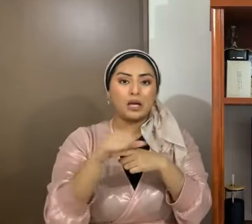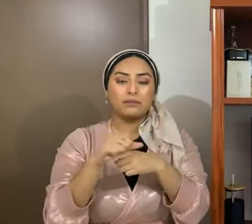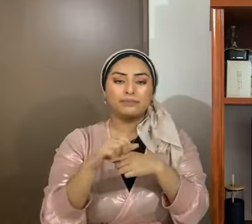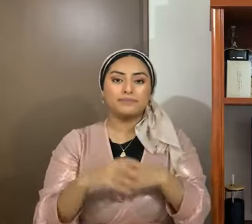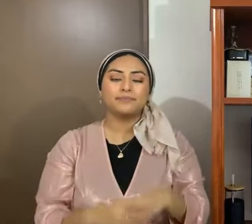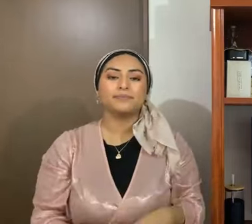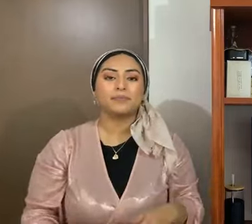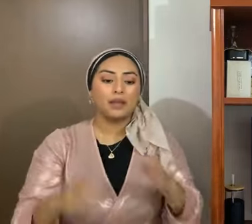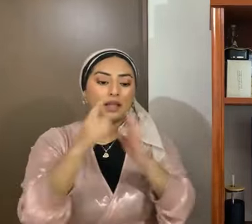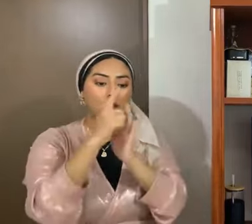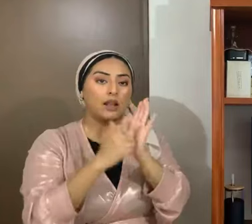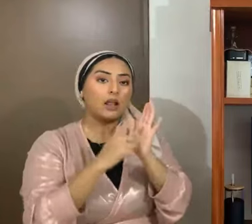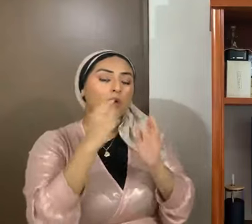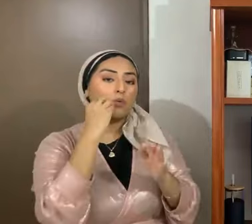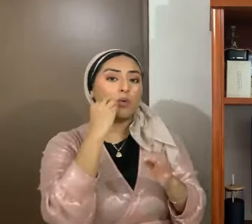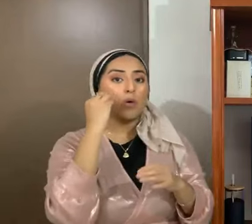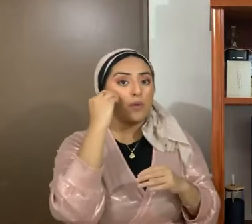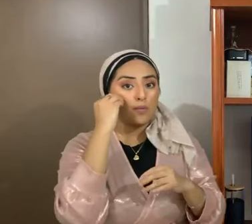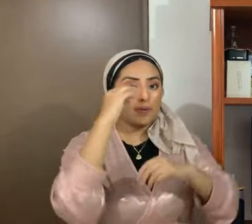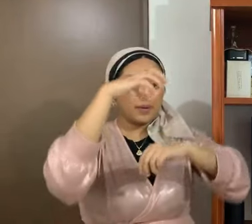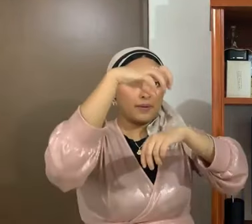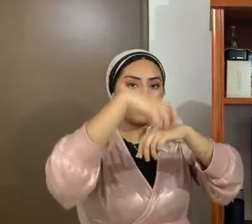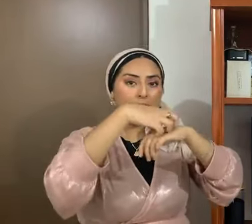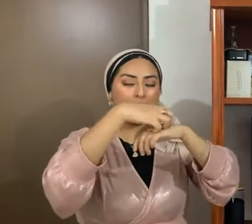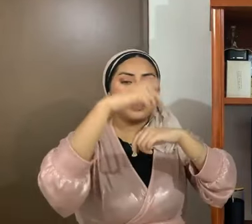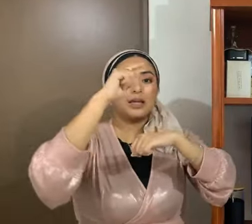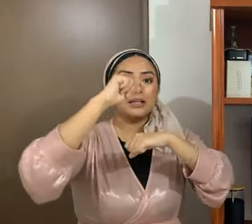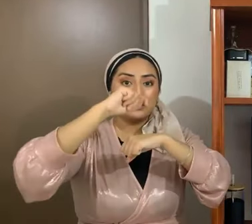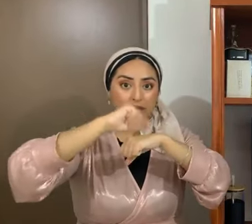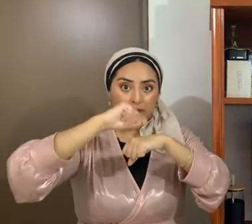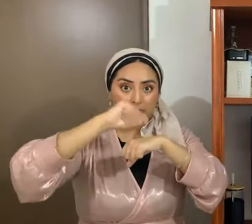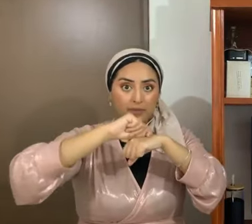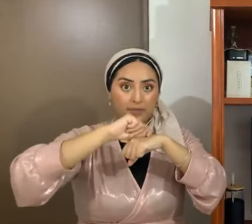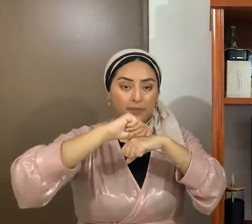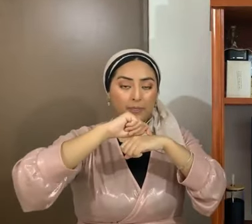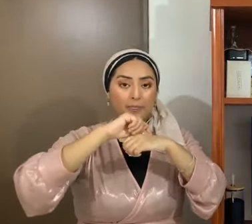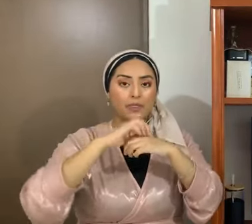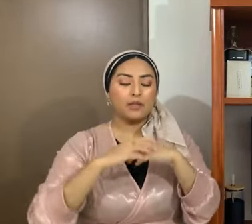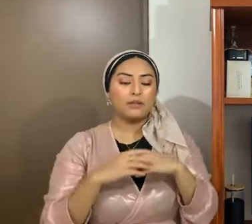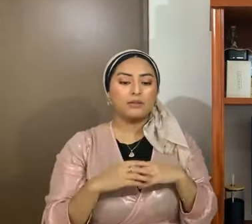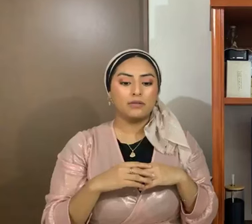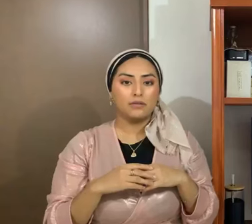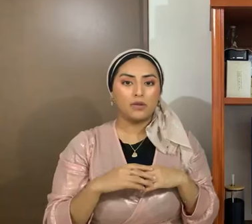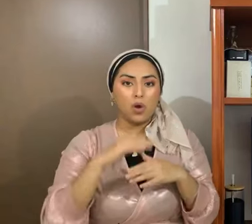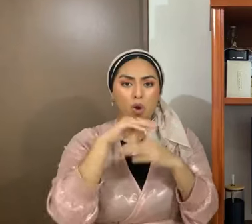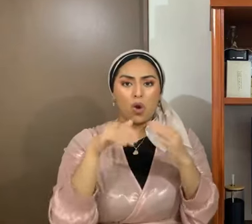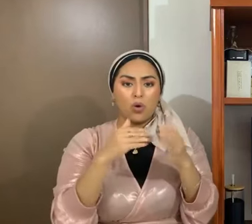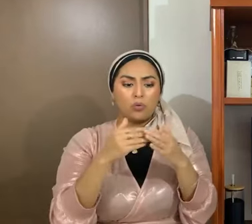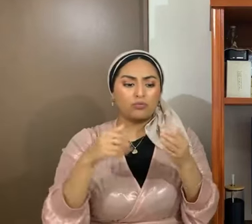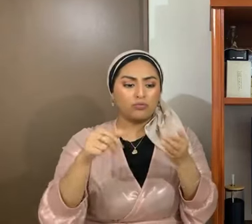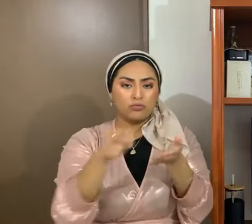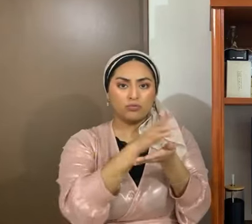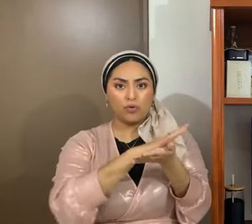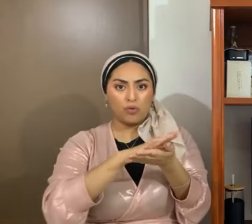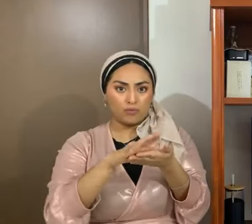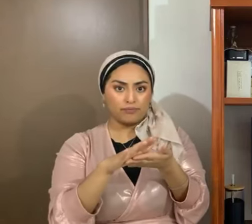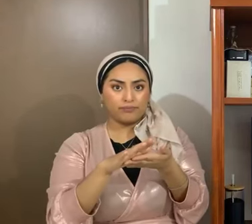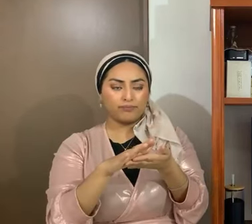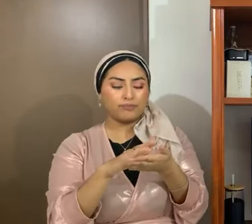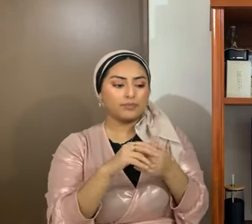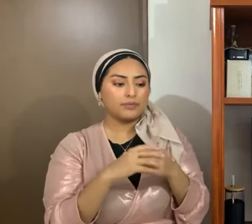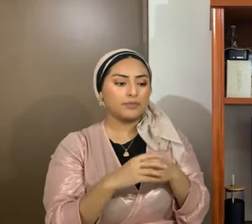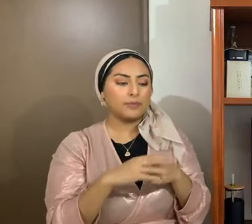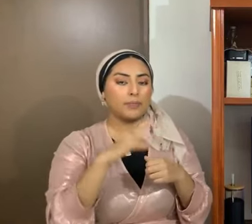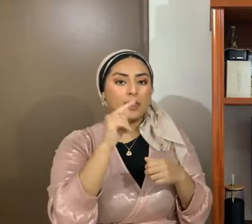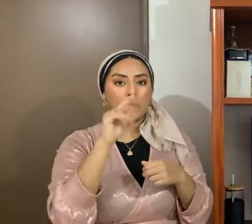Esta es la ley de la casa, sobre la cumbre del monte, en el recinto entero, todo en derredor será muy santo, Kadosh. He aquí que esta es